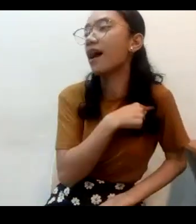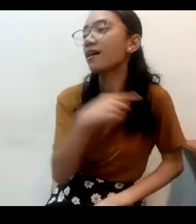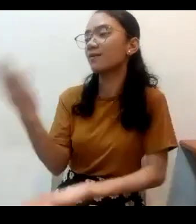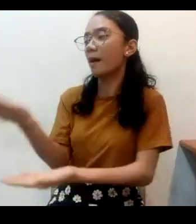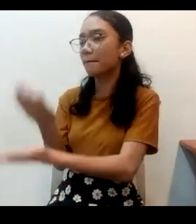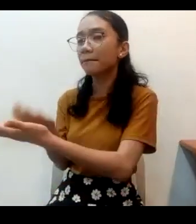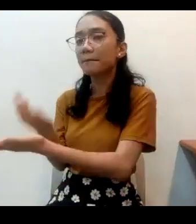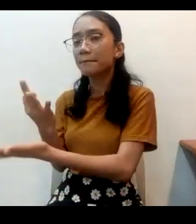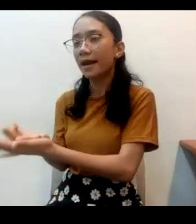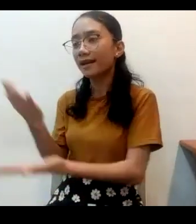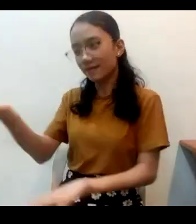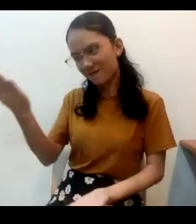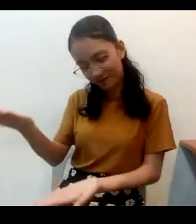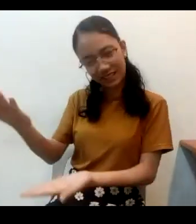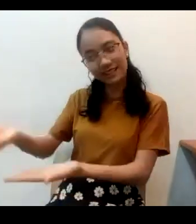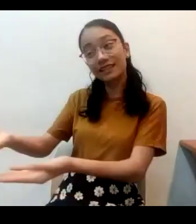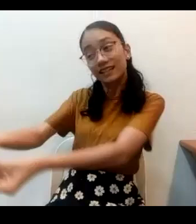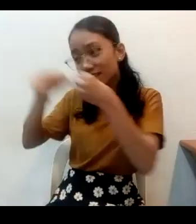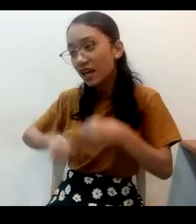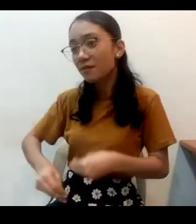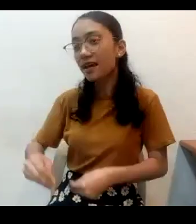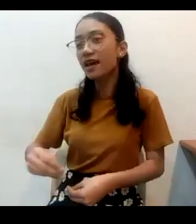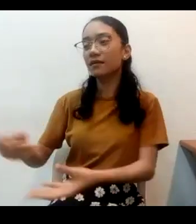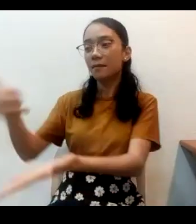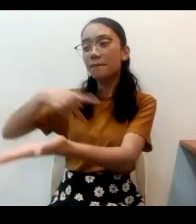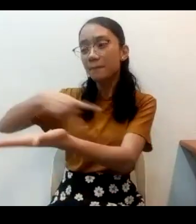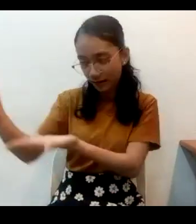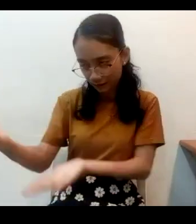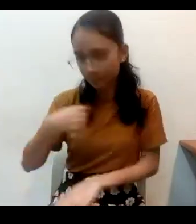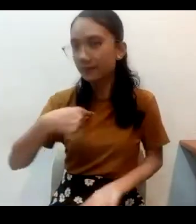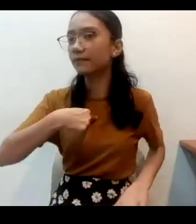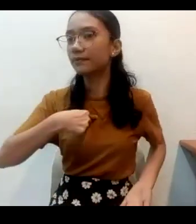my money. At kanila po nahawakan siya, sinisigawan na, ibalik po sa